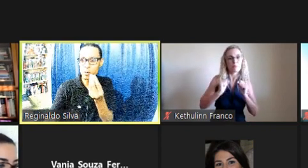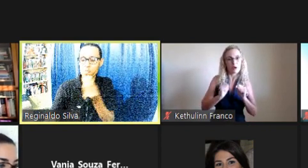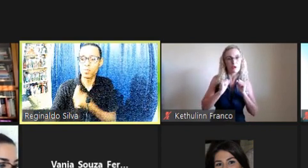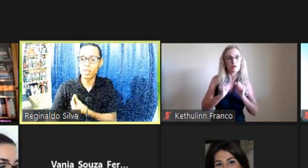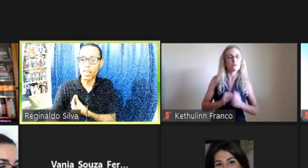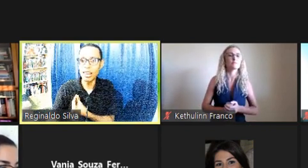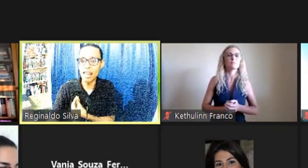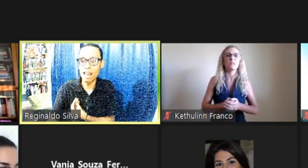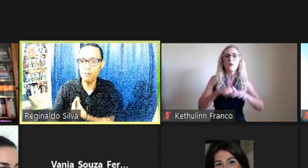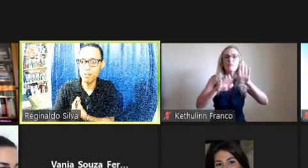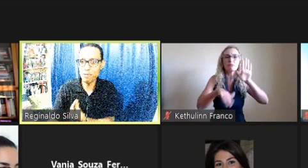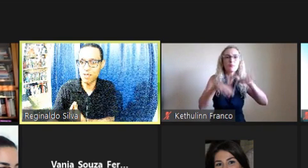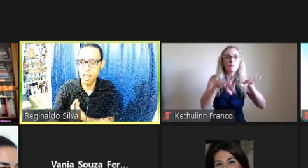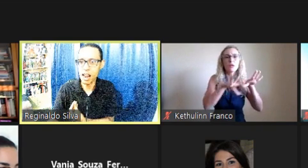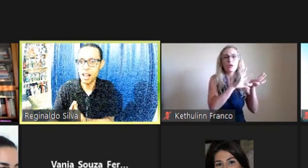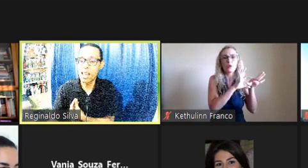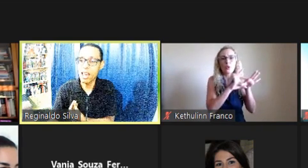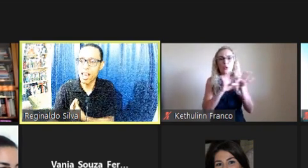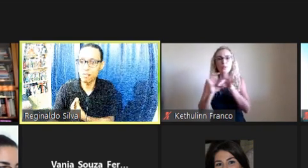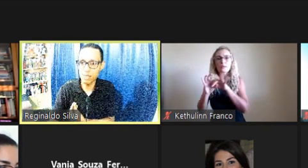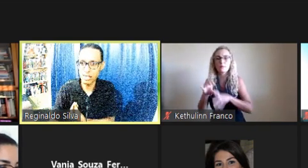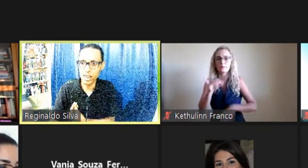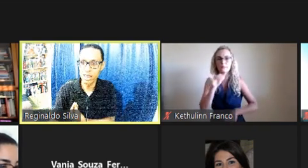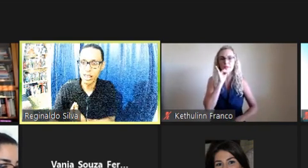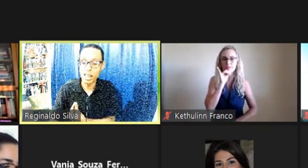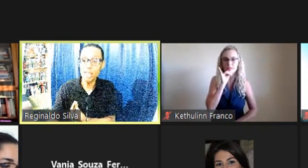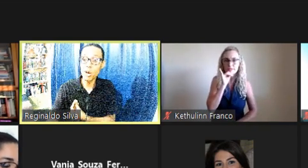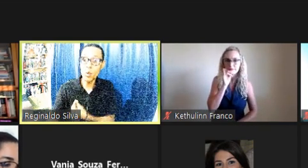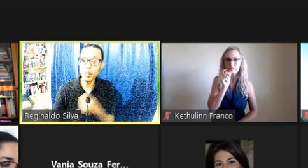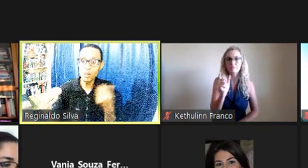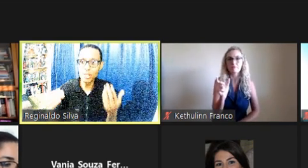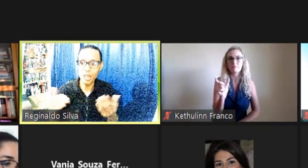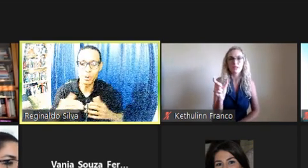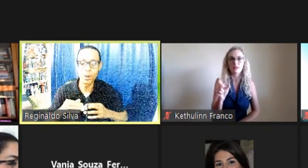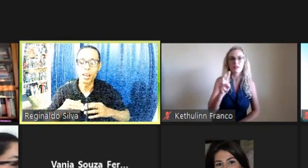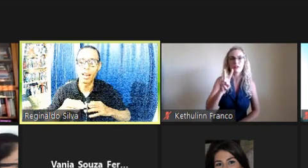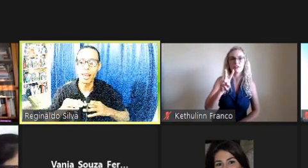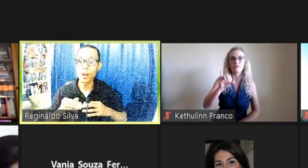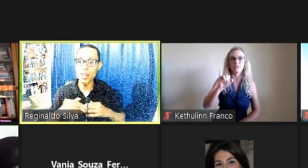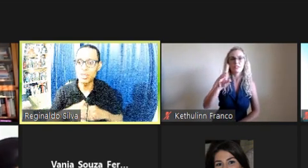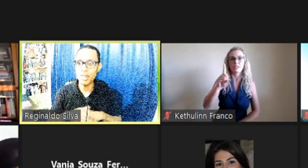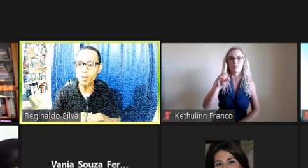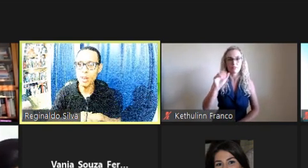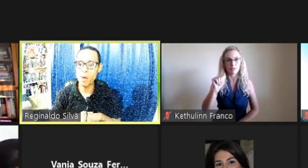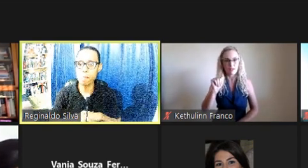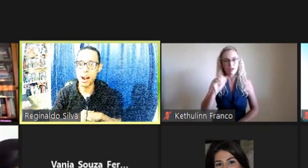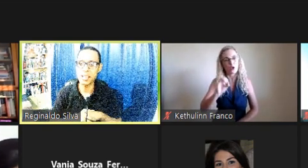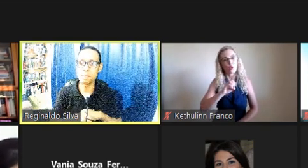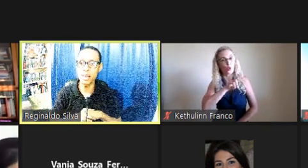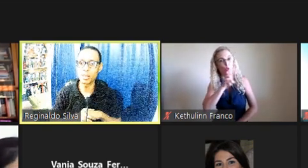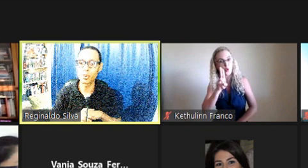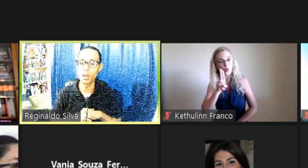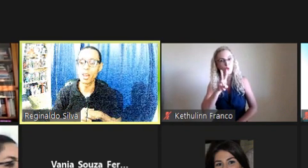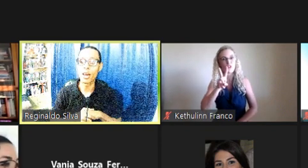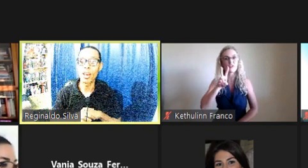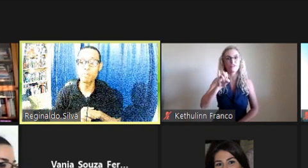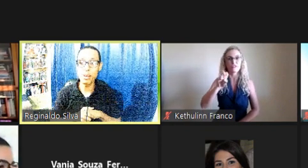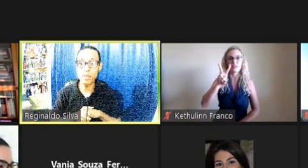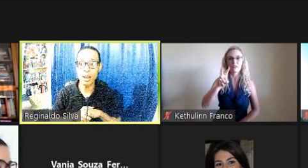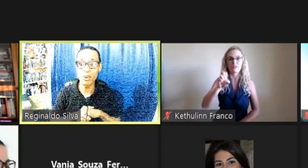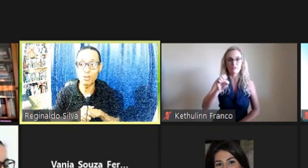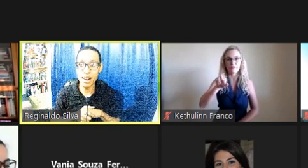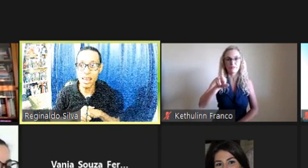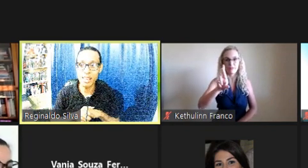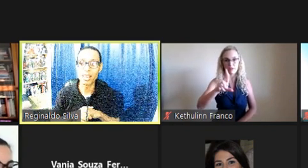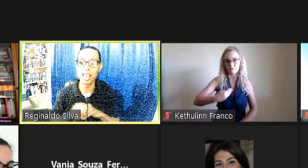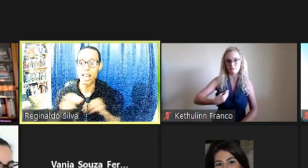sozinho, ele é viver, é vida. Então quando eu digo eu resido em um apartamento, primeiro